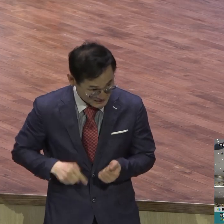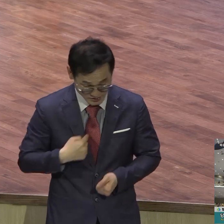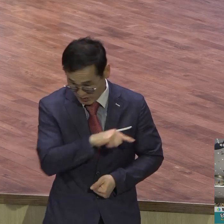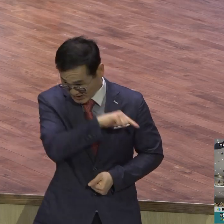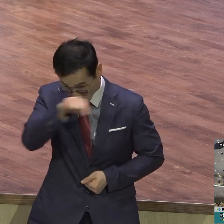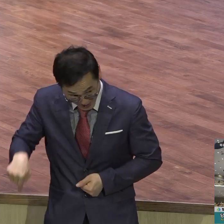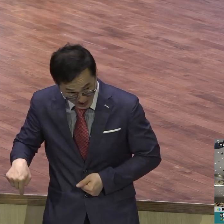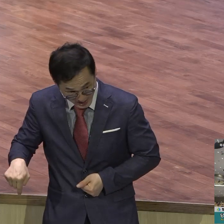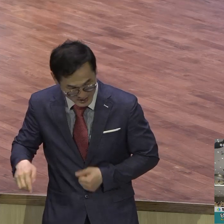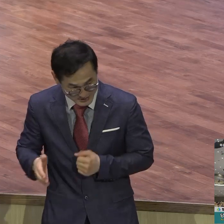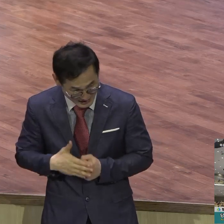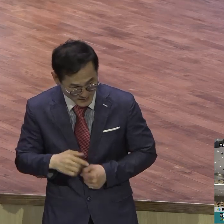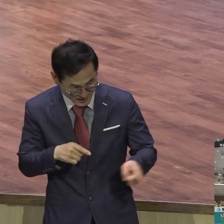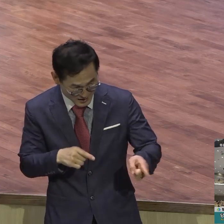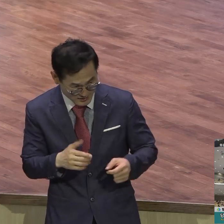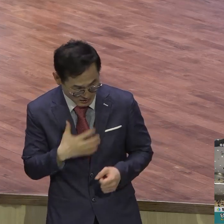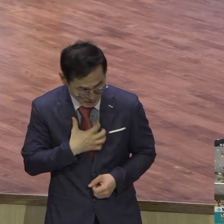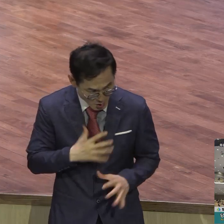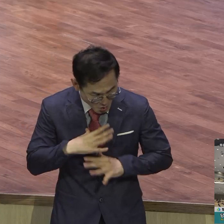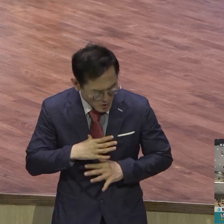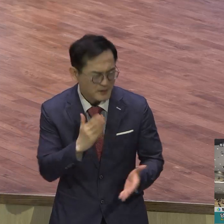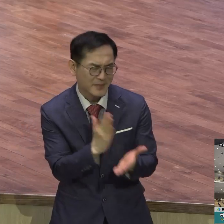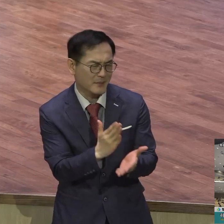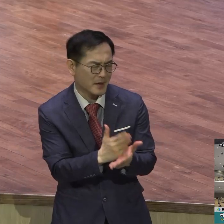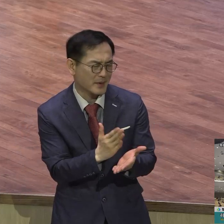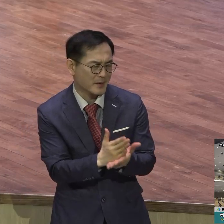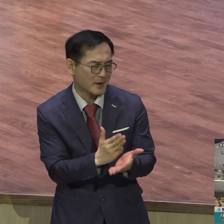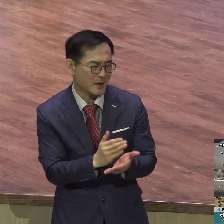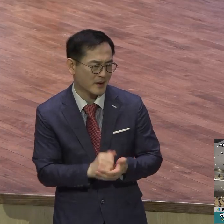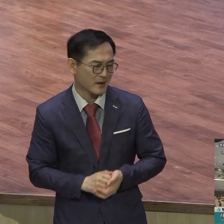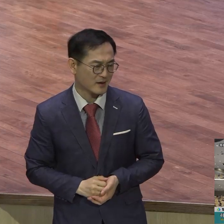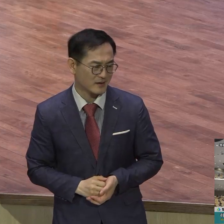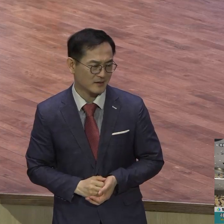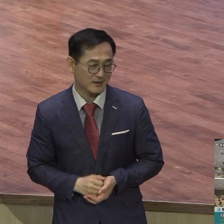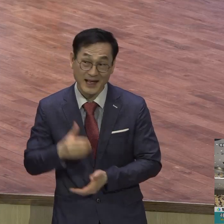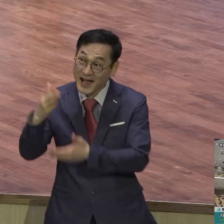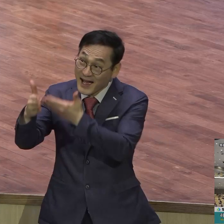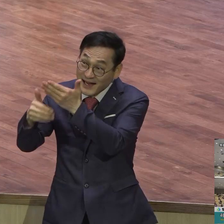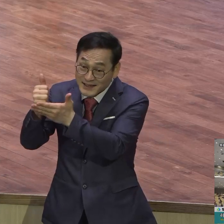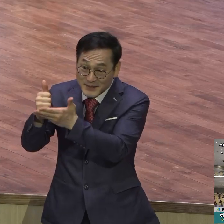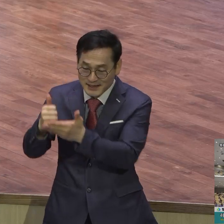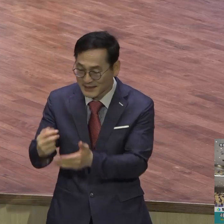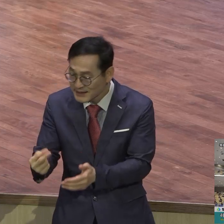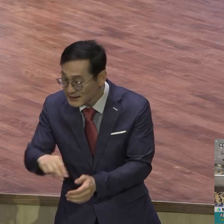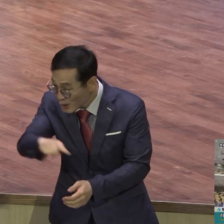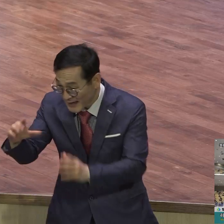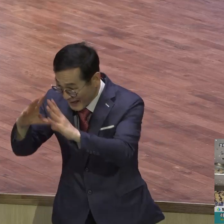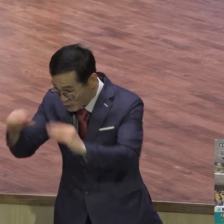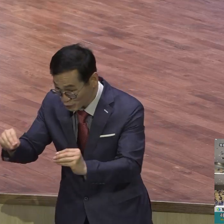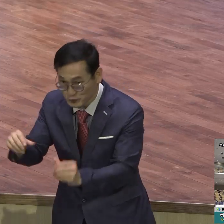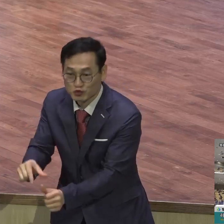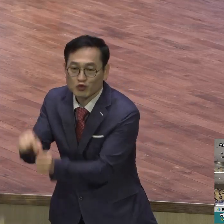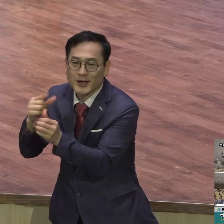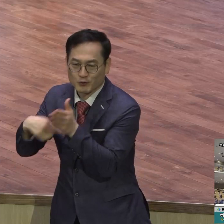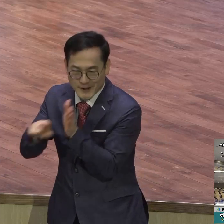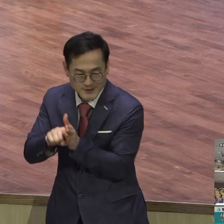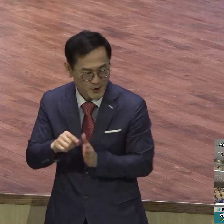이곳에 팔았다고 해서 근심하지 마소서 한탄하지 마소서 하나님이 생명 구원하시려고 나를